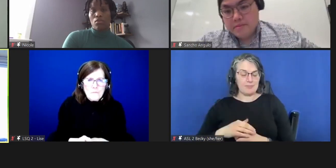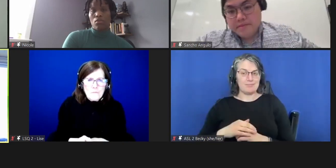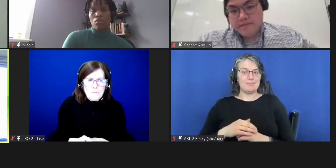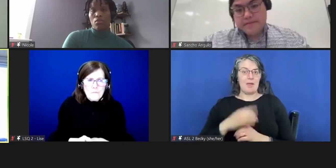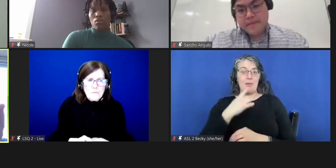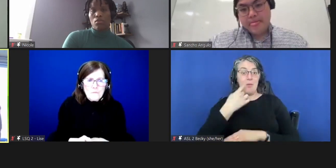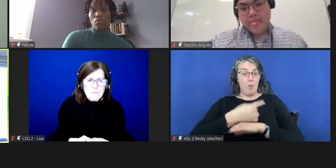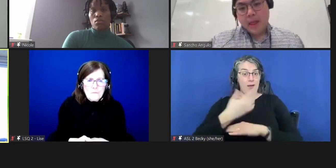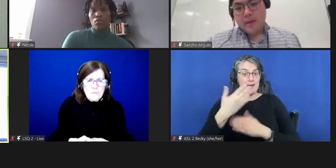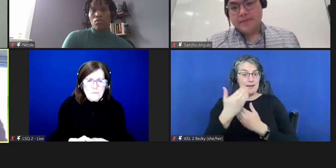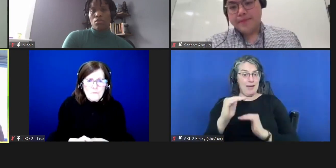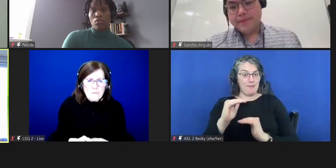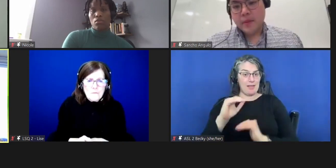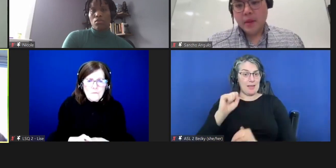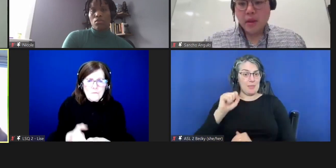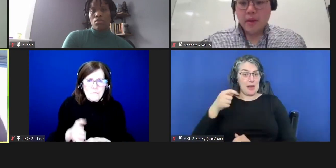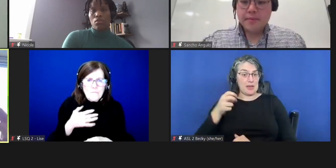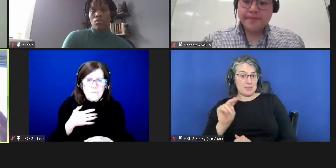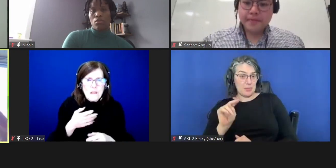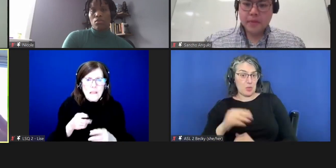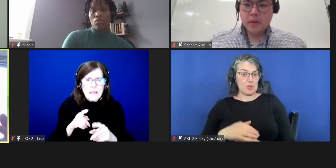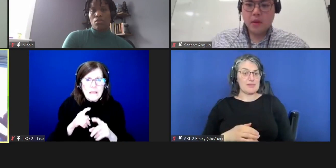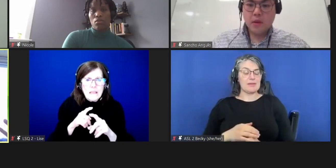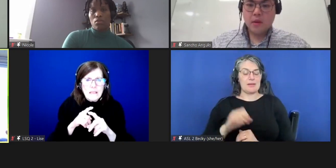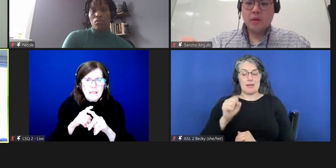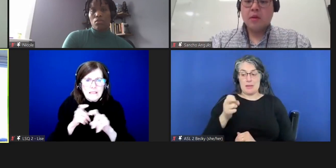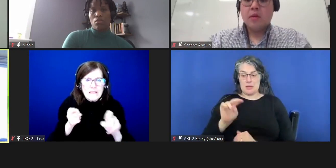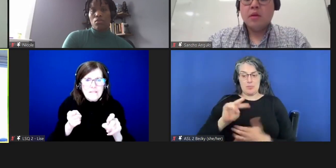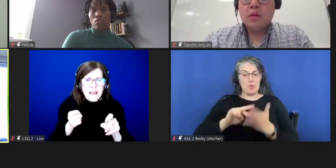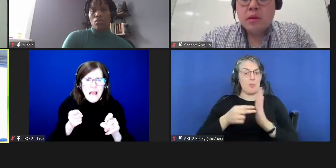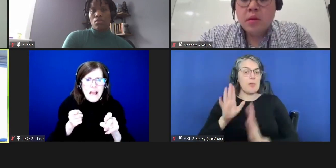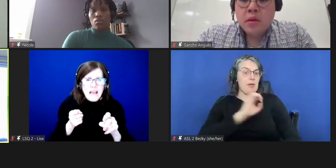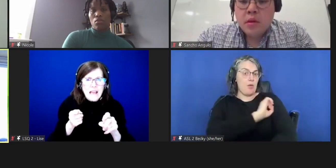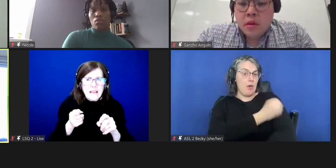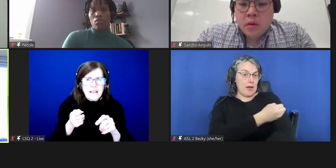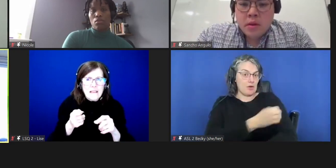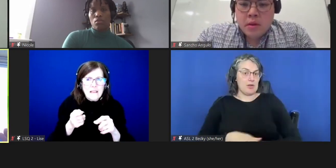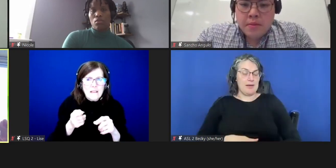un certain nombre d'ustensiles pour la journée